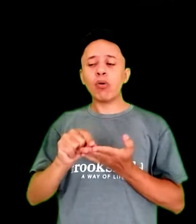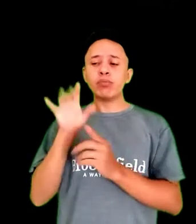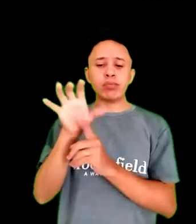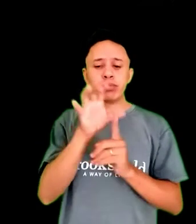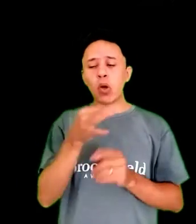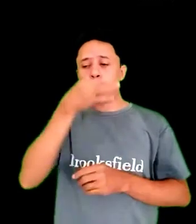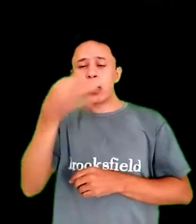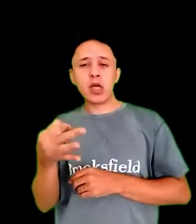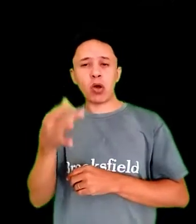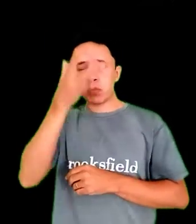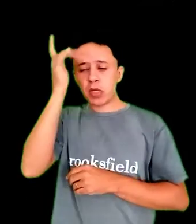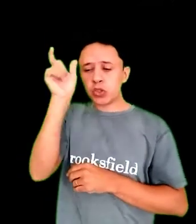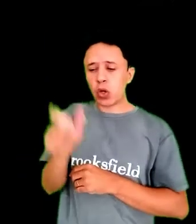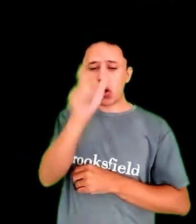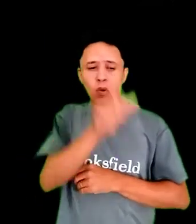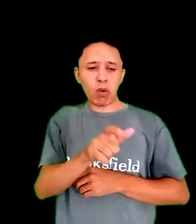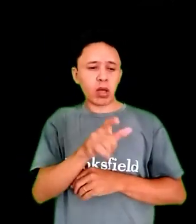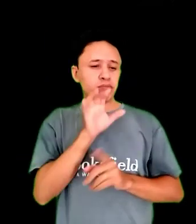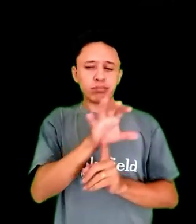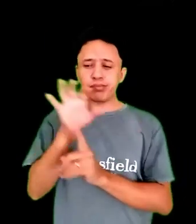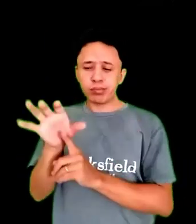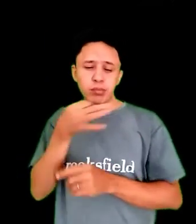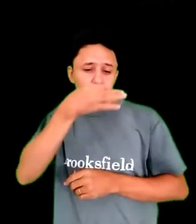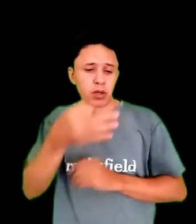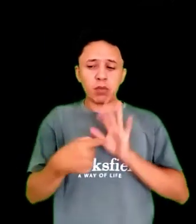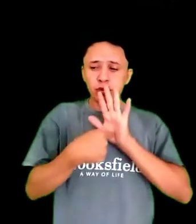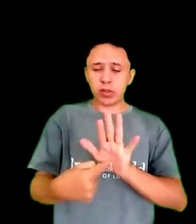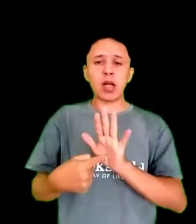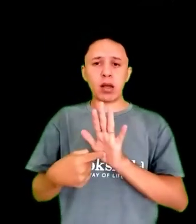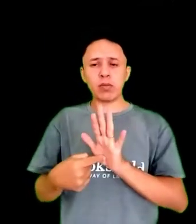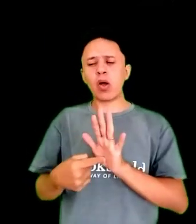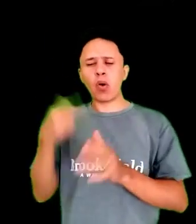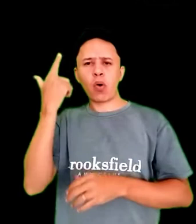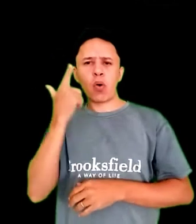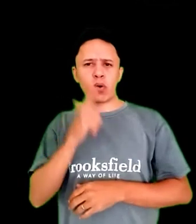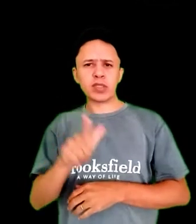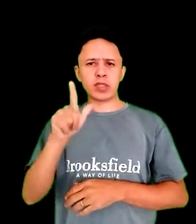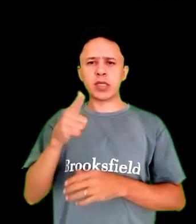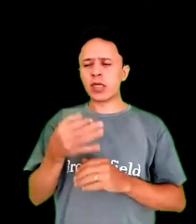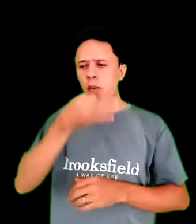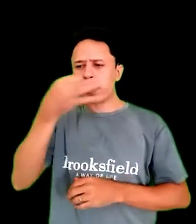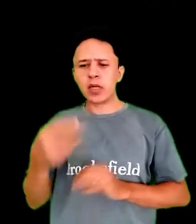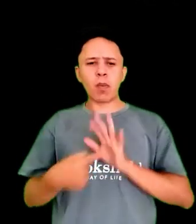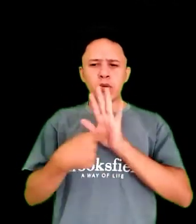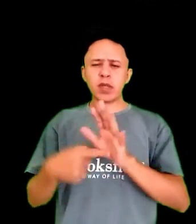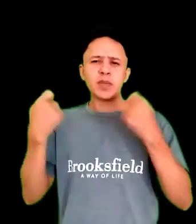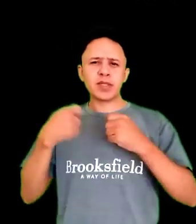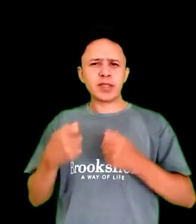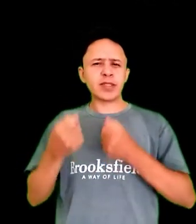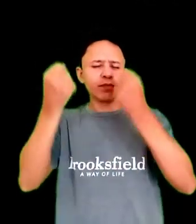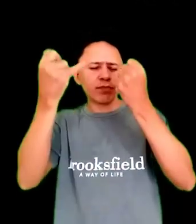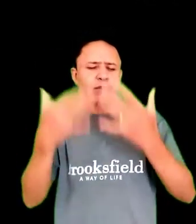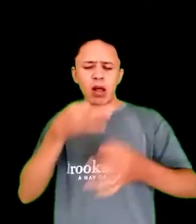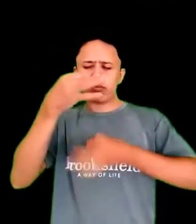artigo, transmitir a opinião de alguém para outras pessoas. Para que essa pessoa consiga transmitir a sua opinião, ela precisa